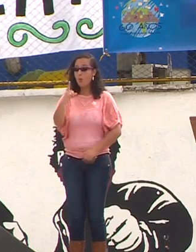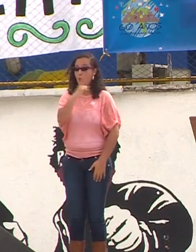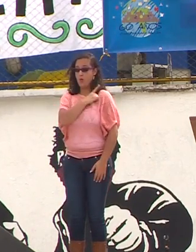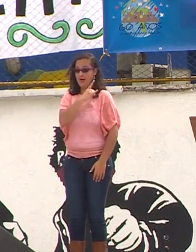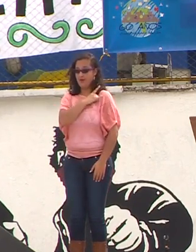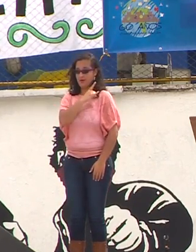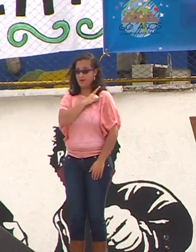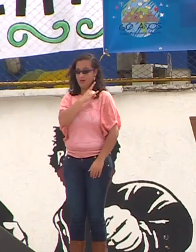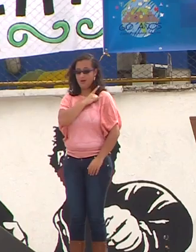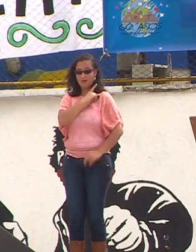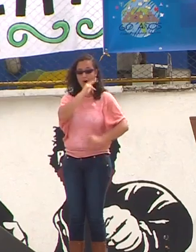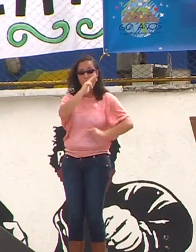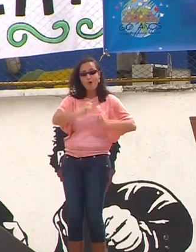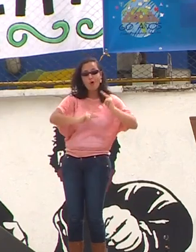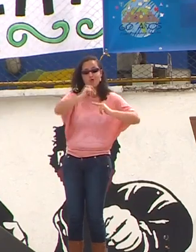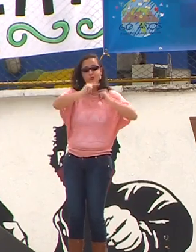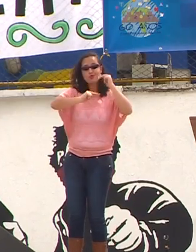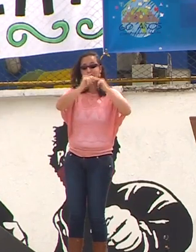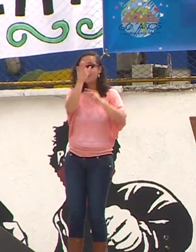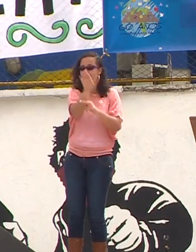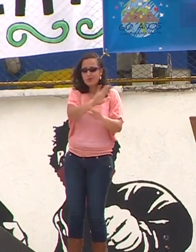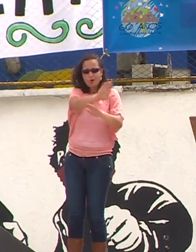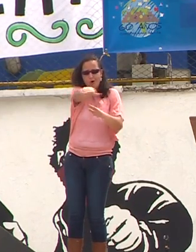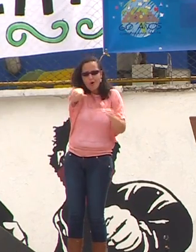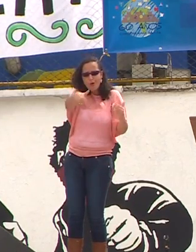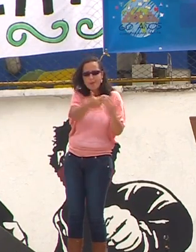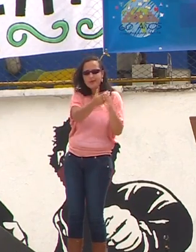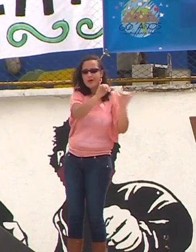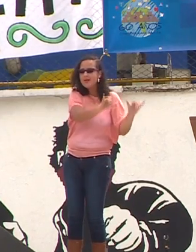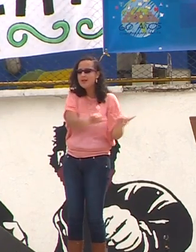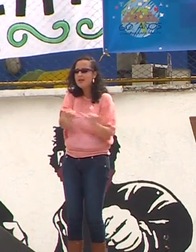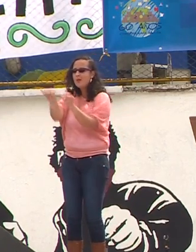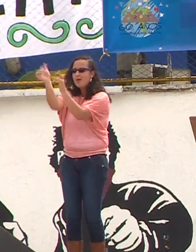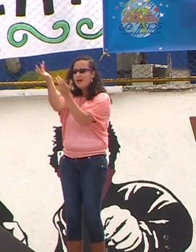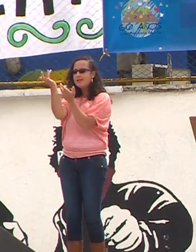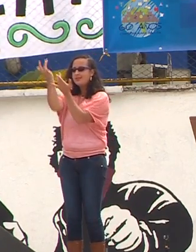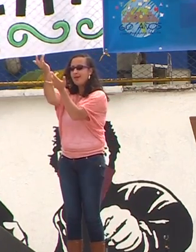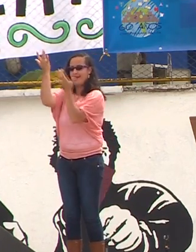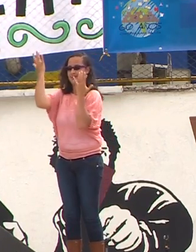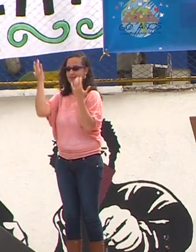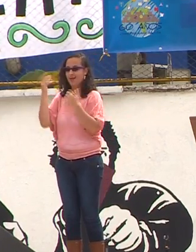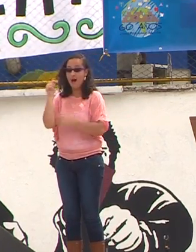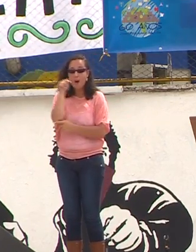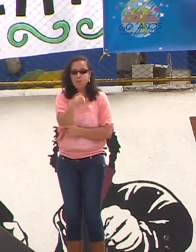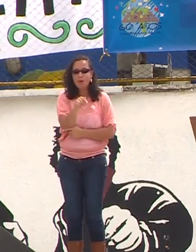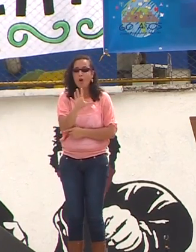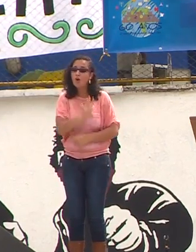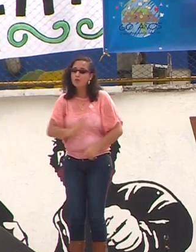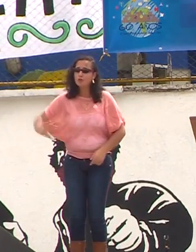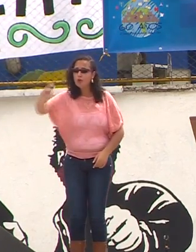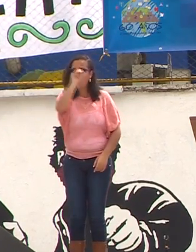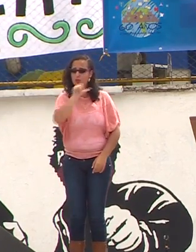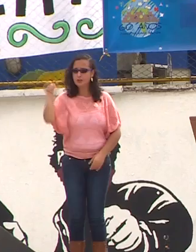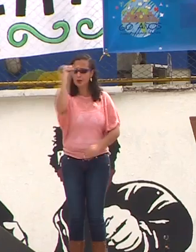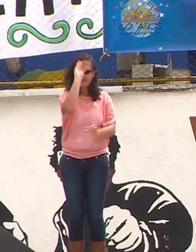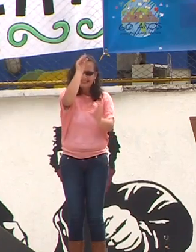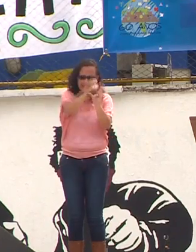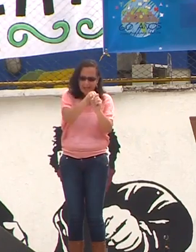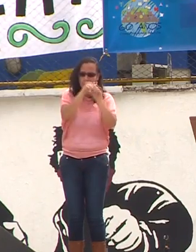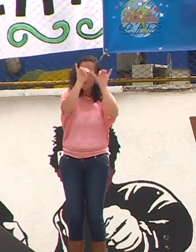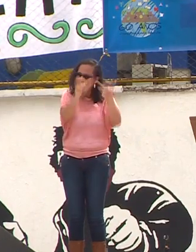tamaño de la esperanza, donde quepamos todas y todos. Esta esperanza